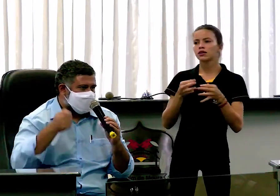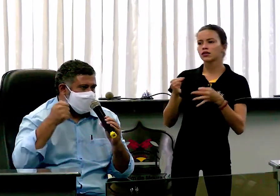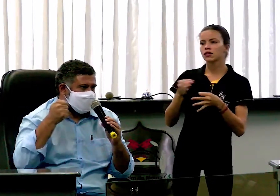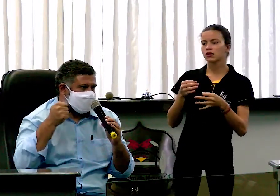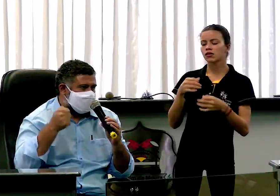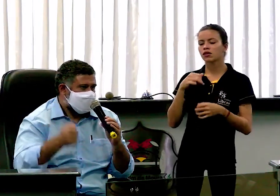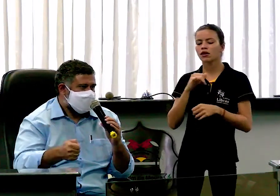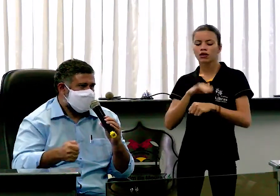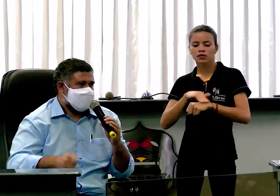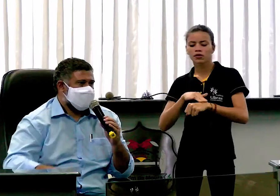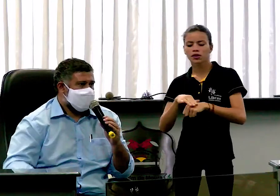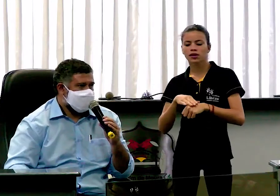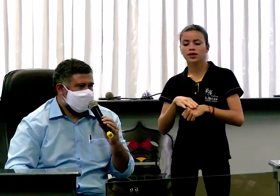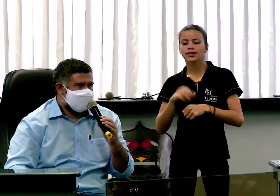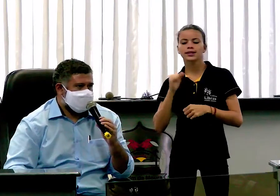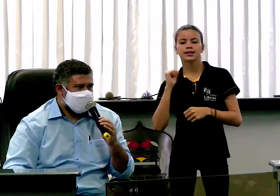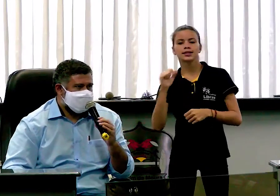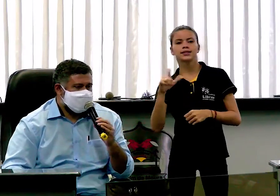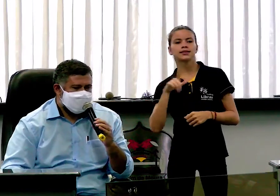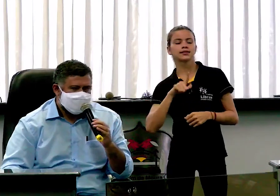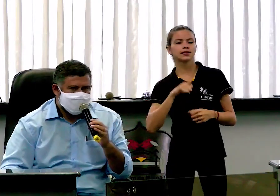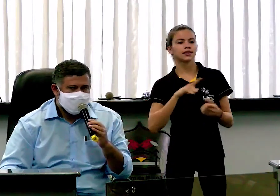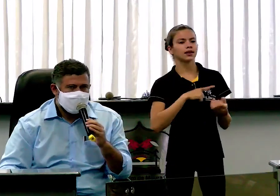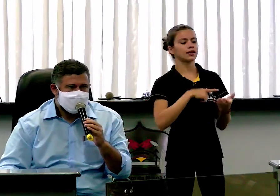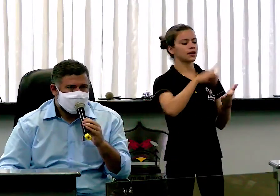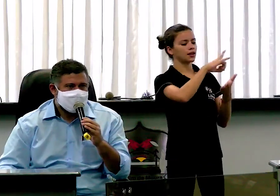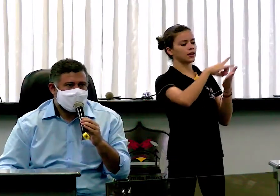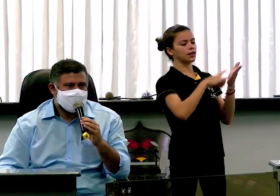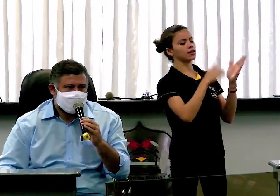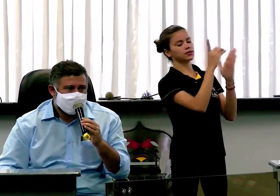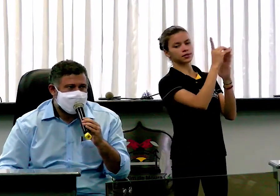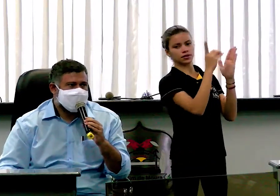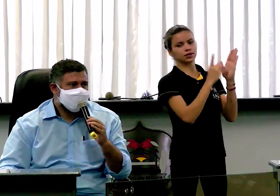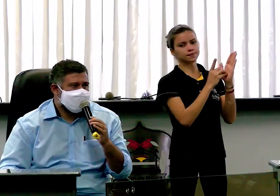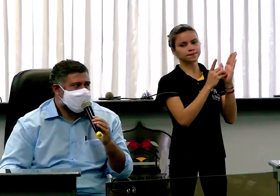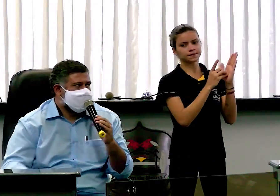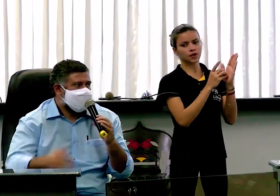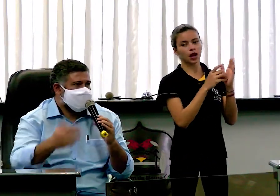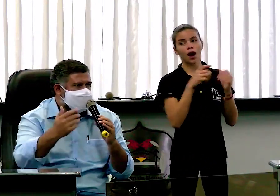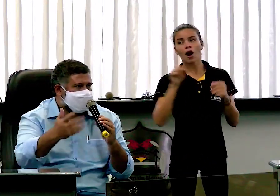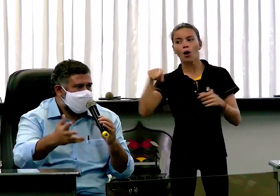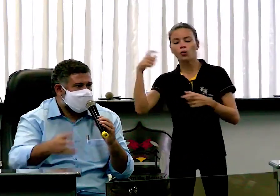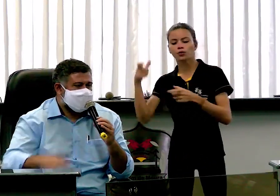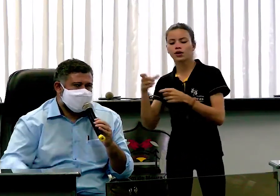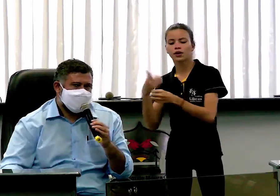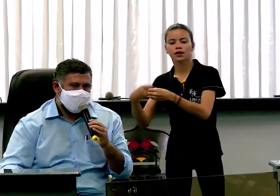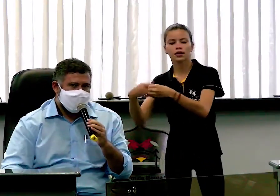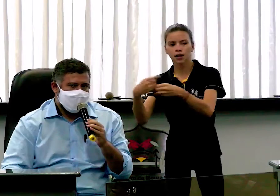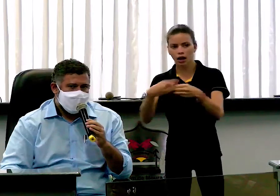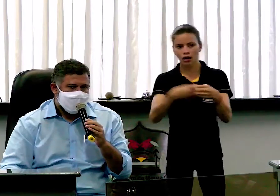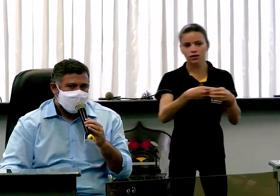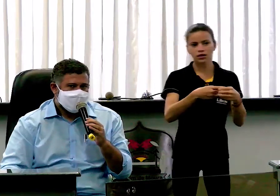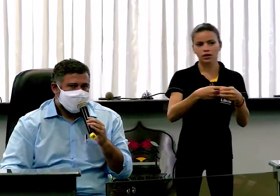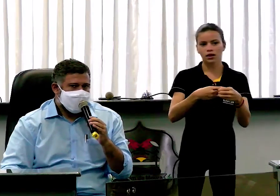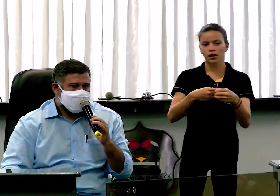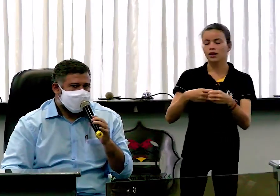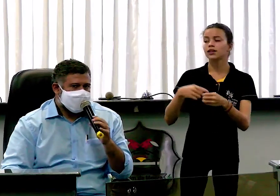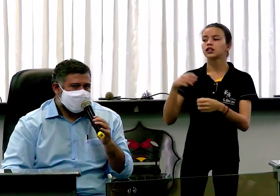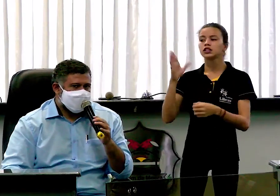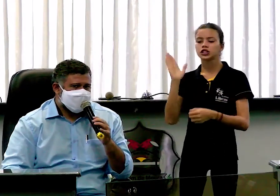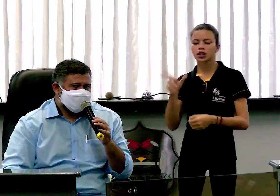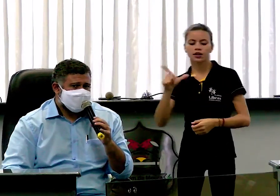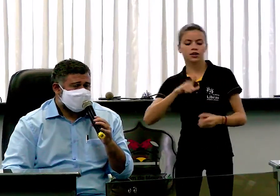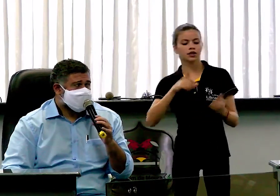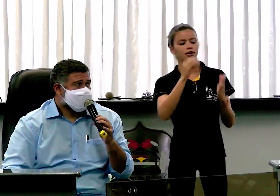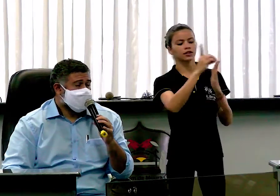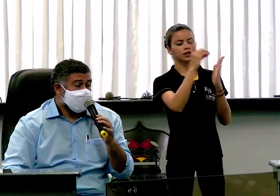decreto mais forte que o nosso muita coisa está fechada inclusive igrejas eles